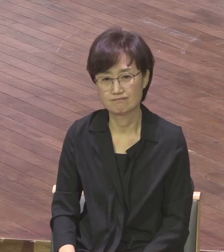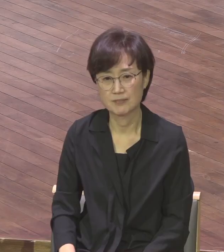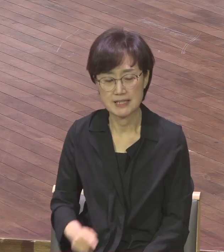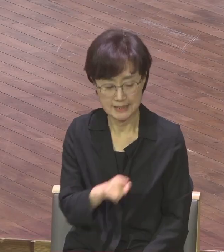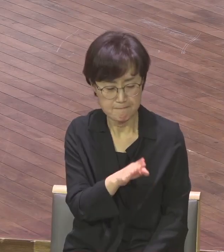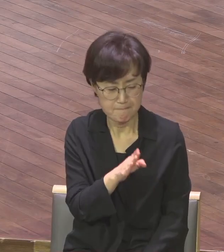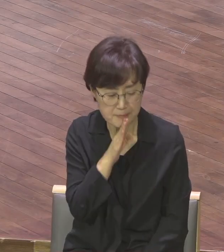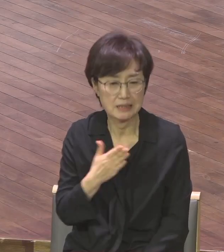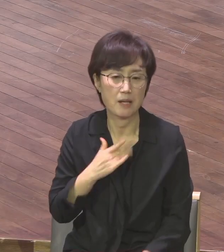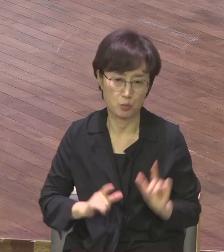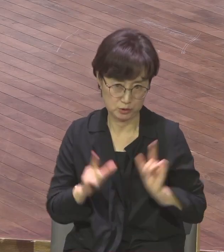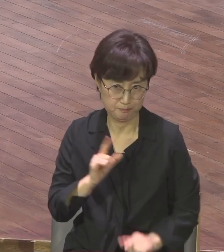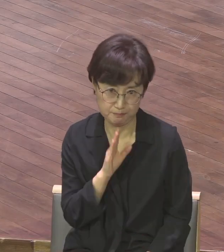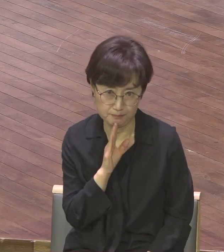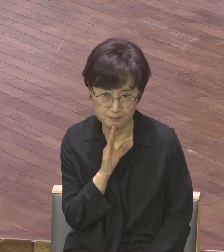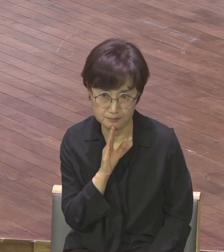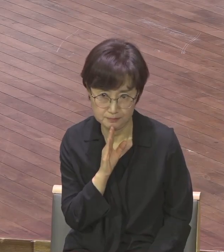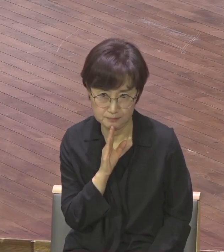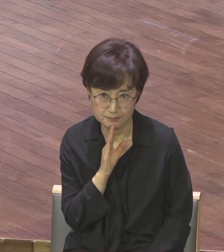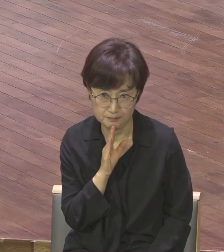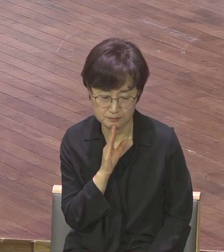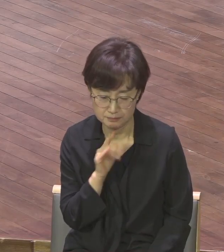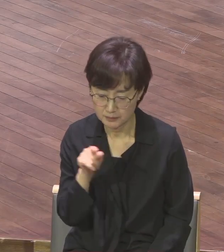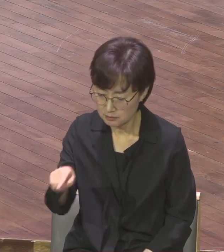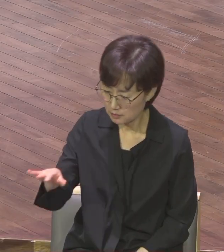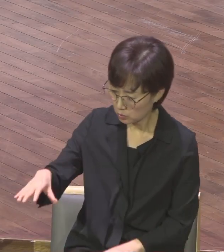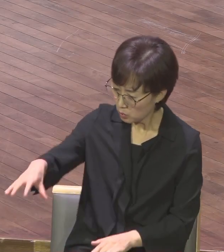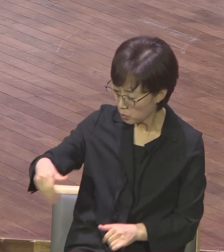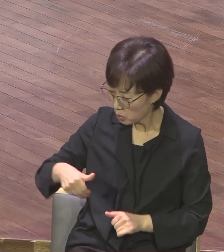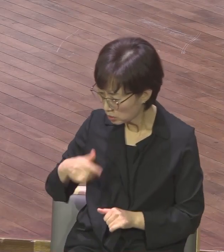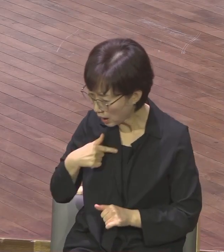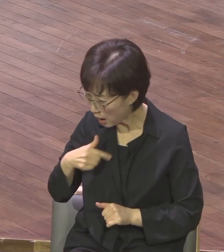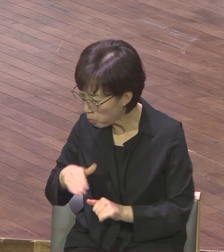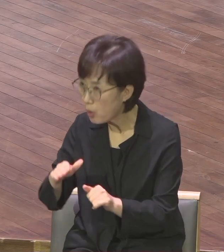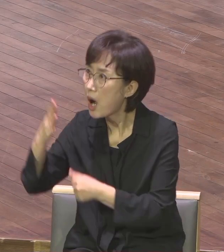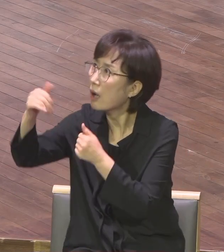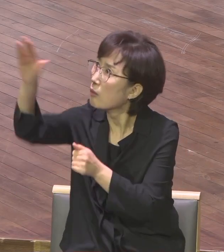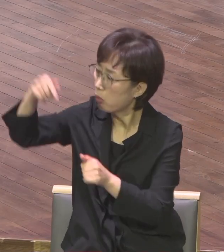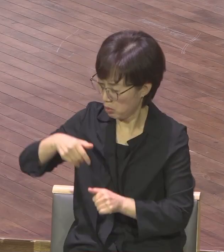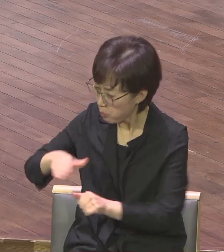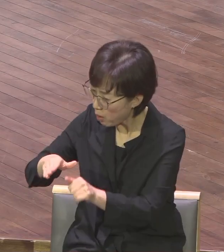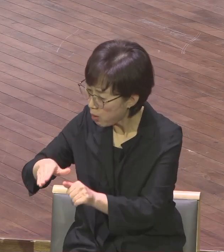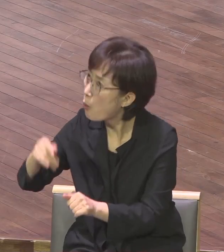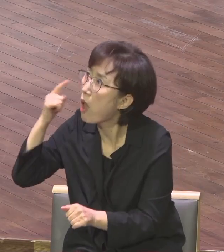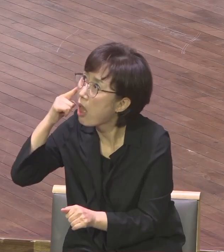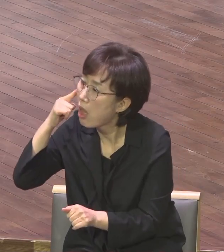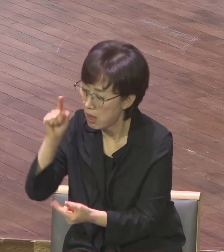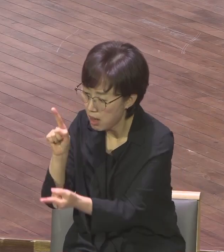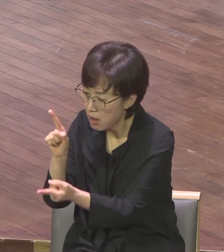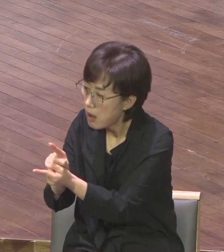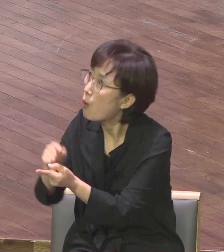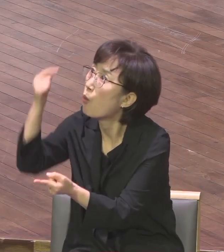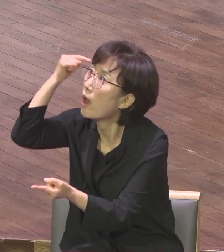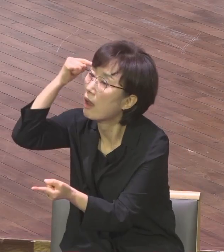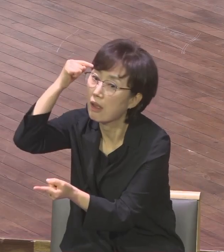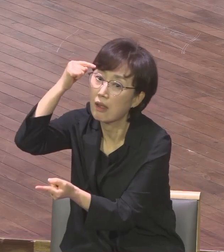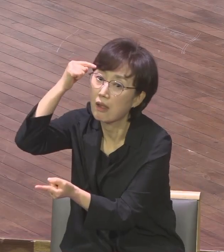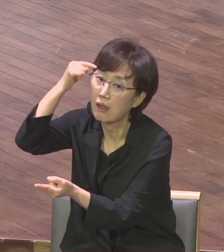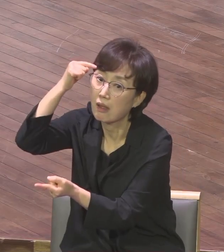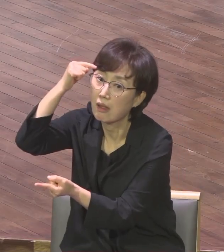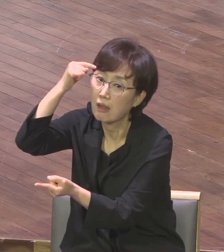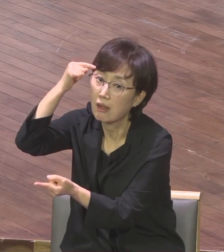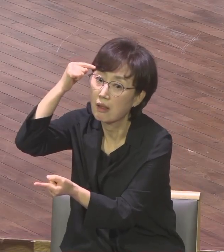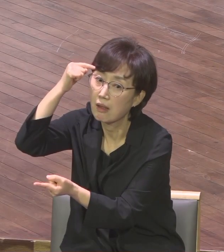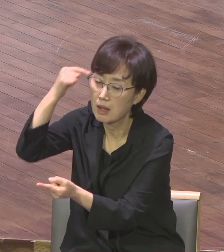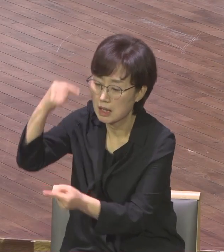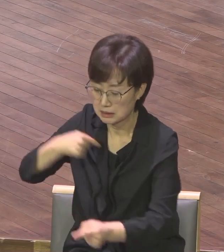정체성이에요. 나를 왜 이곳에 보냈지? 아니 왜 이 사람을 만나게 하지? 나의 정체성을